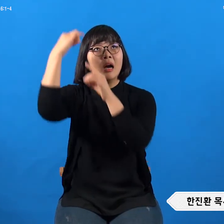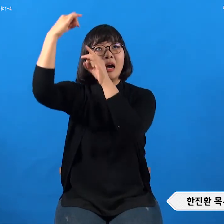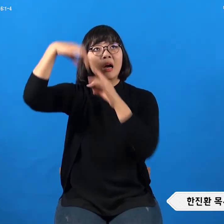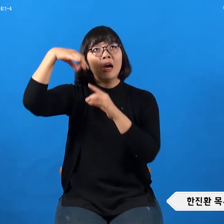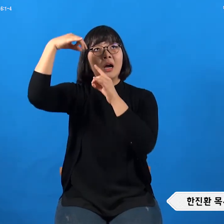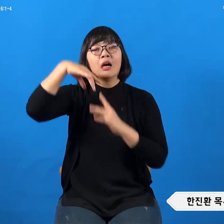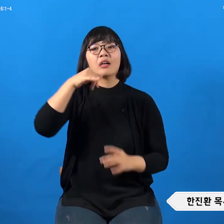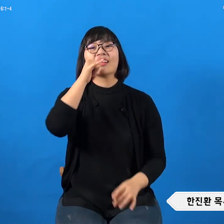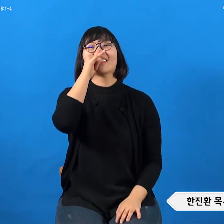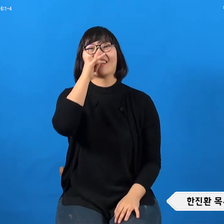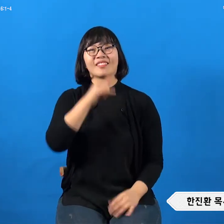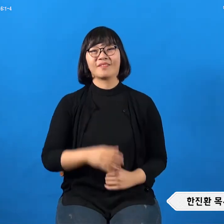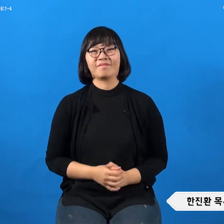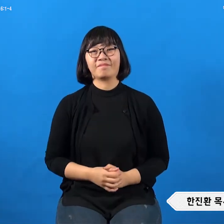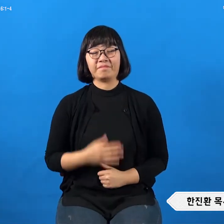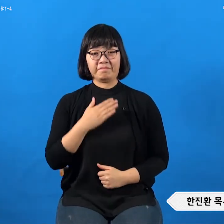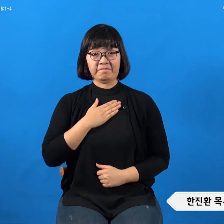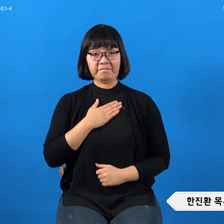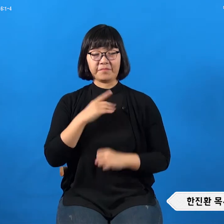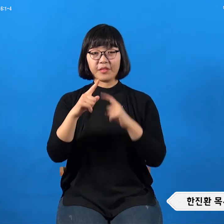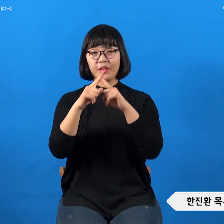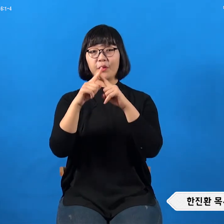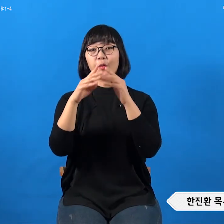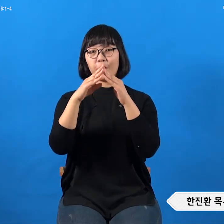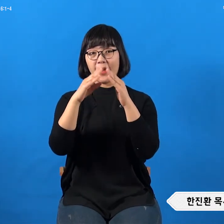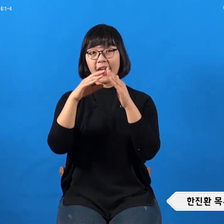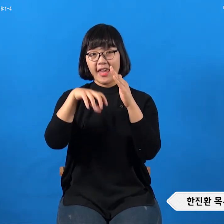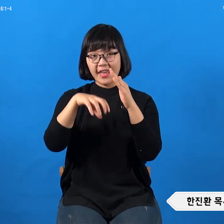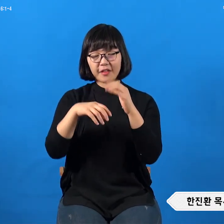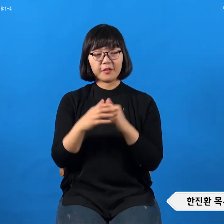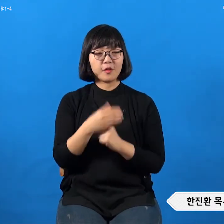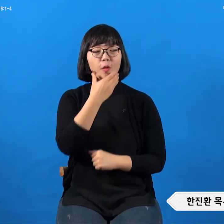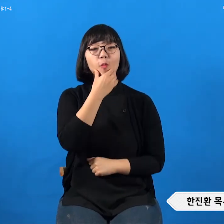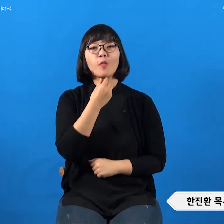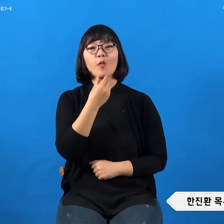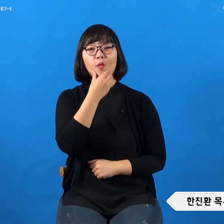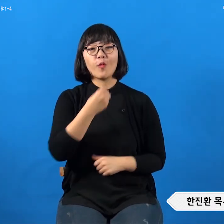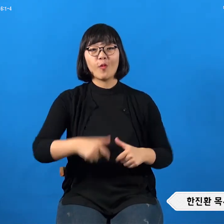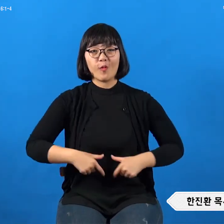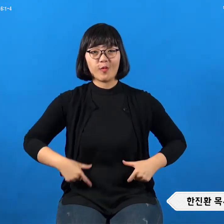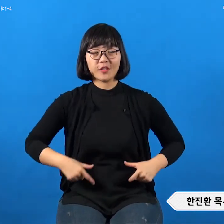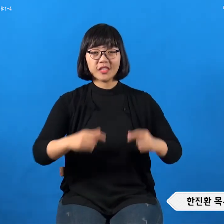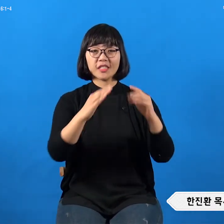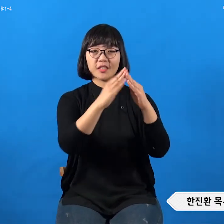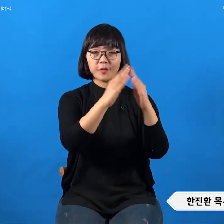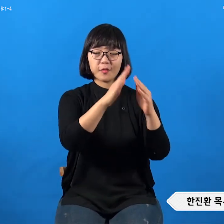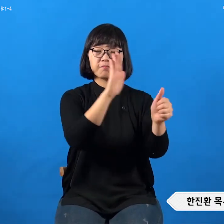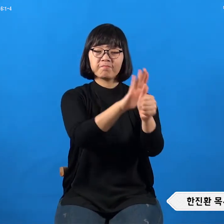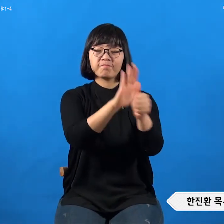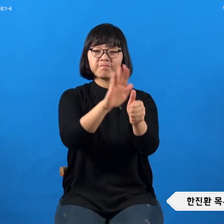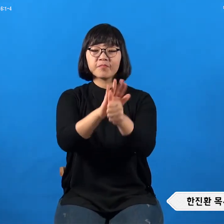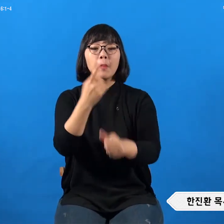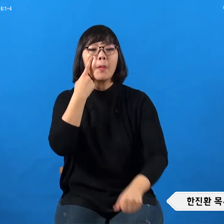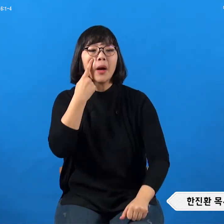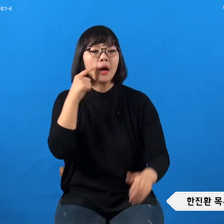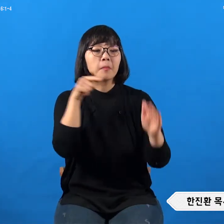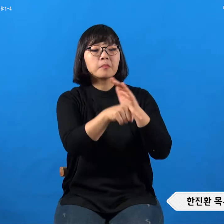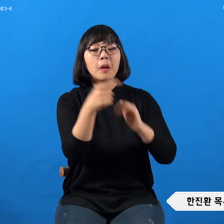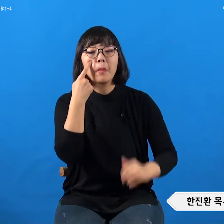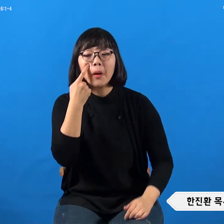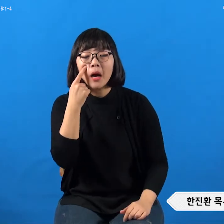제가 우리 교회에서 돕는 그 복지기관들 자주 좀 가보시라고 권하는 것도 그런